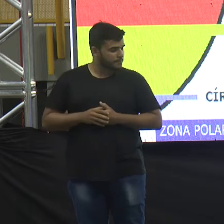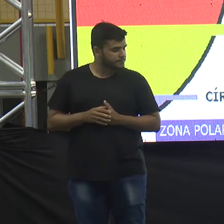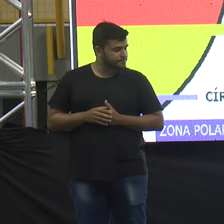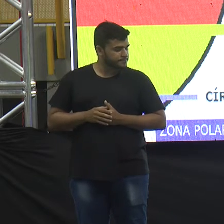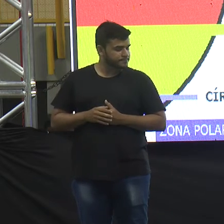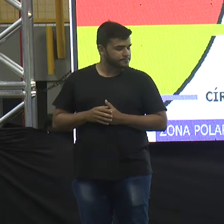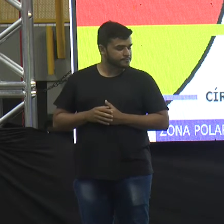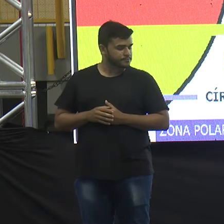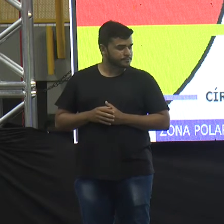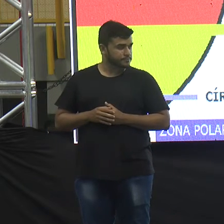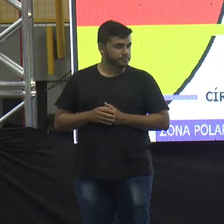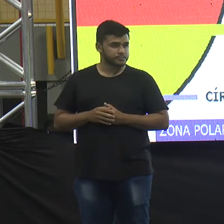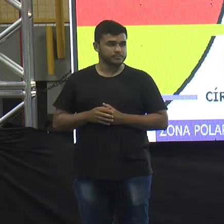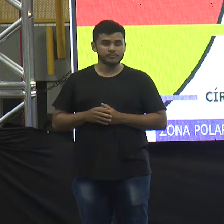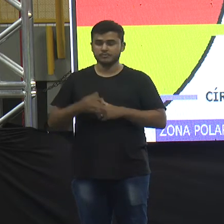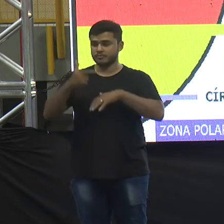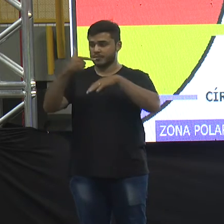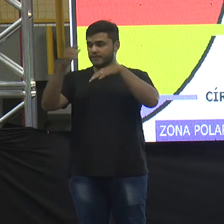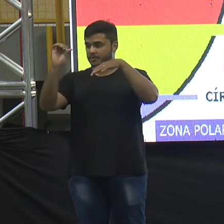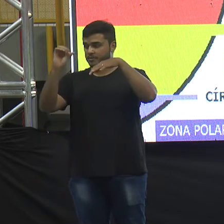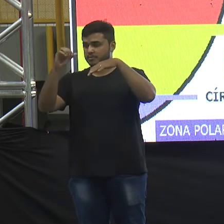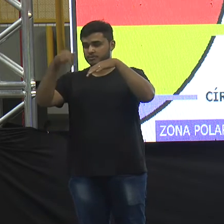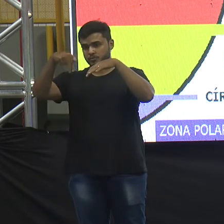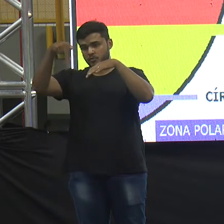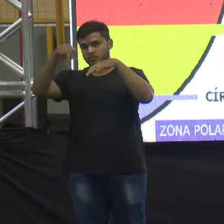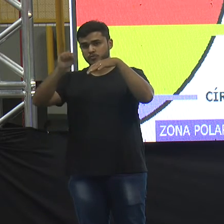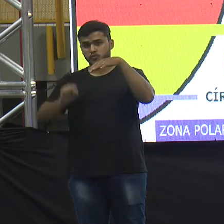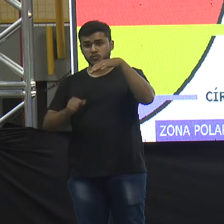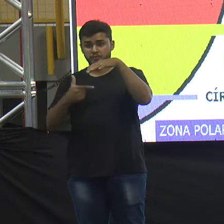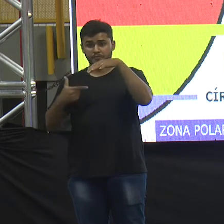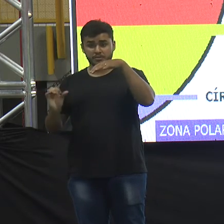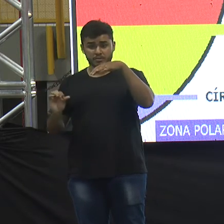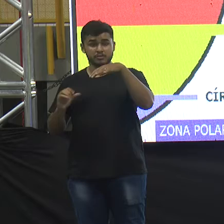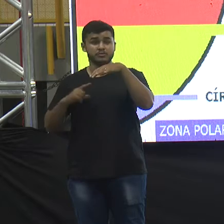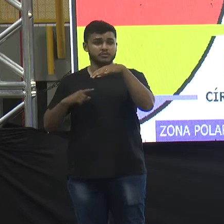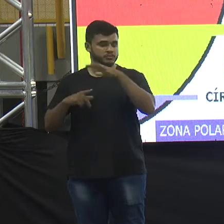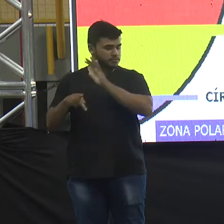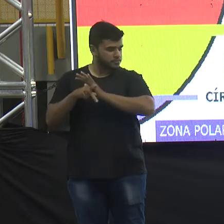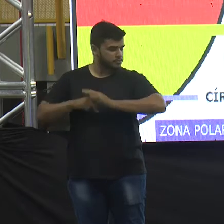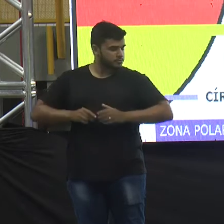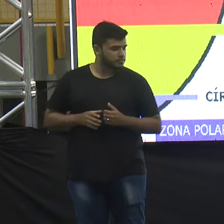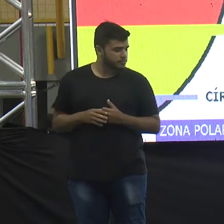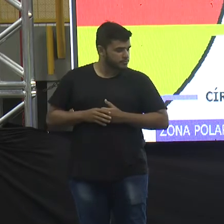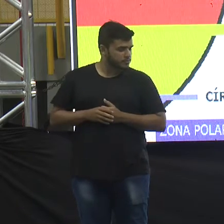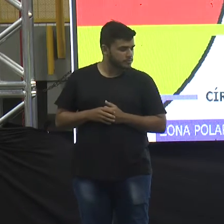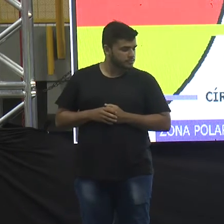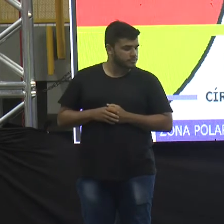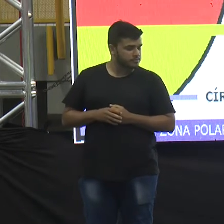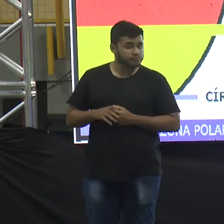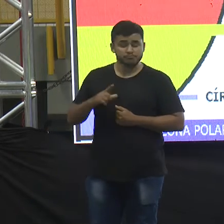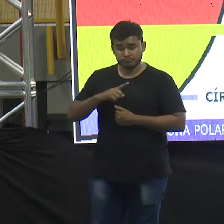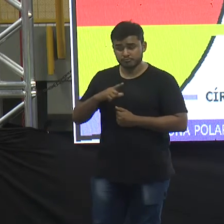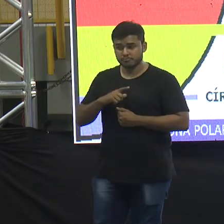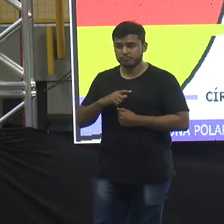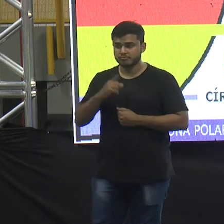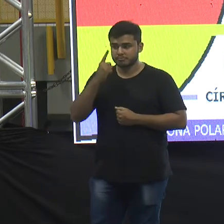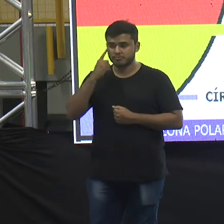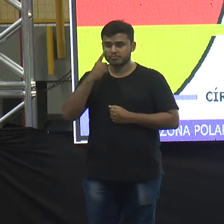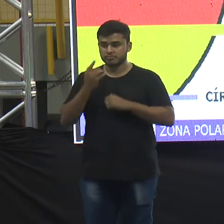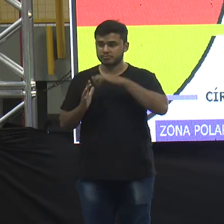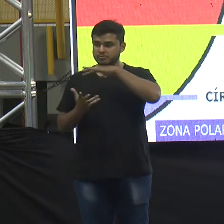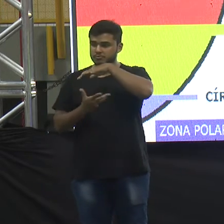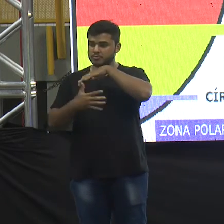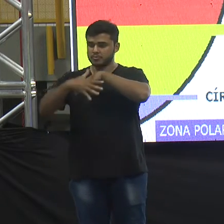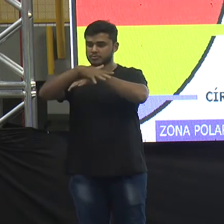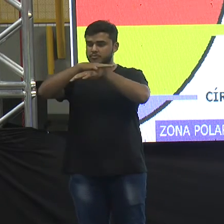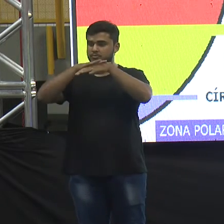temperada. Tanto no norte como no sul, como você percebe. E de 66 até 90, obviamente, são as regiões